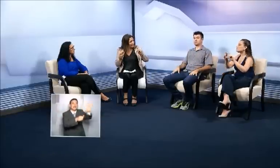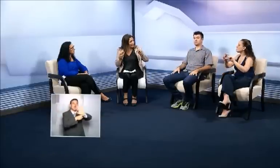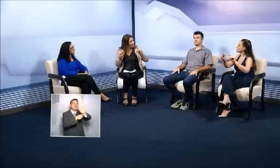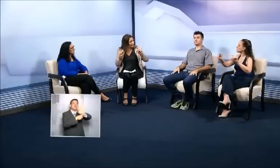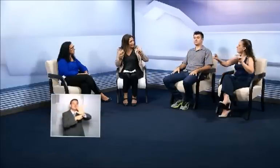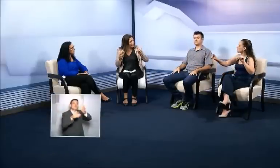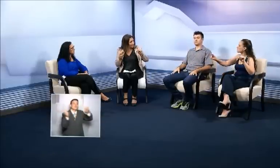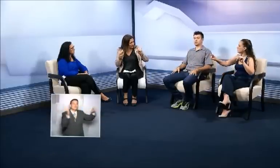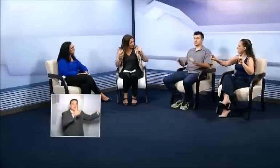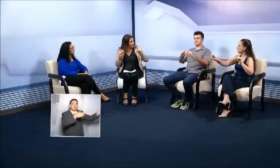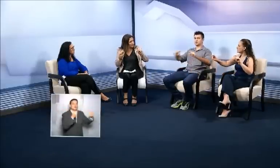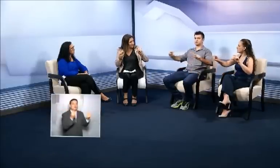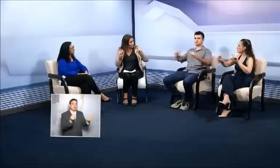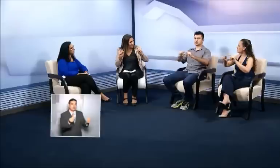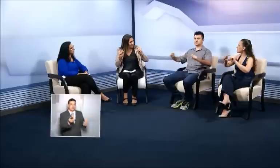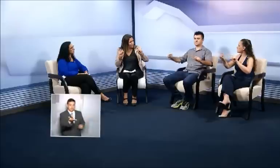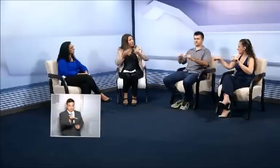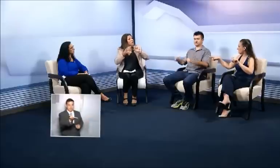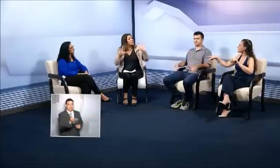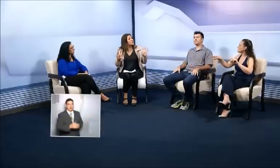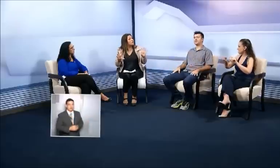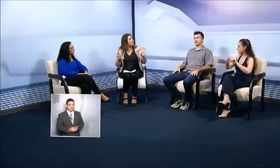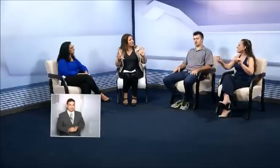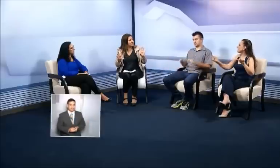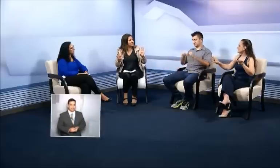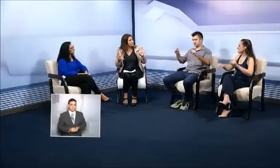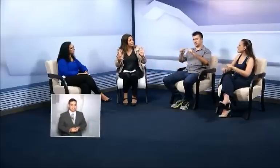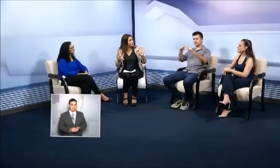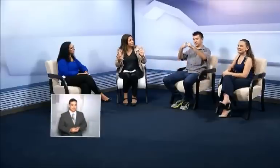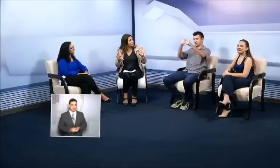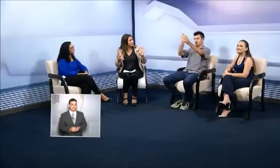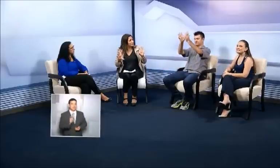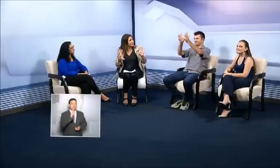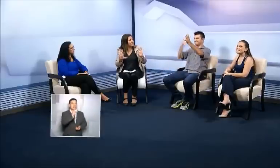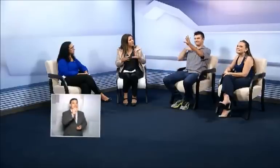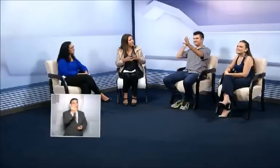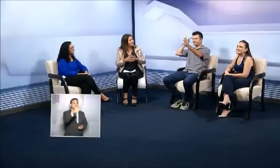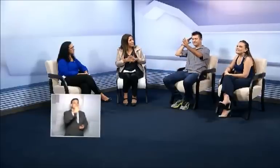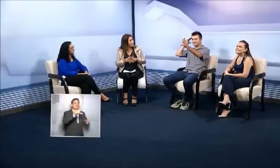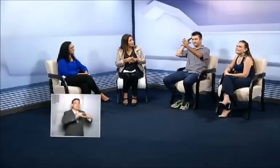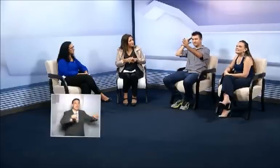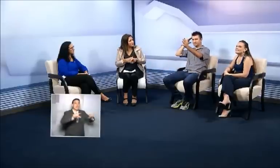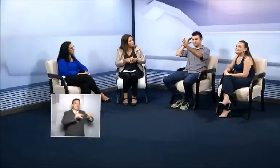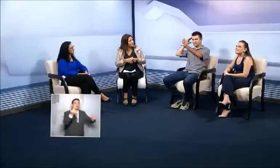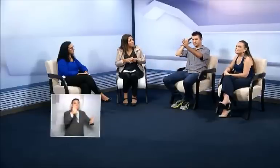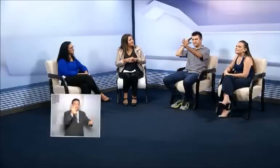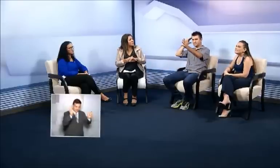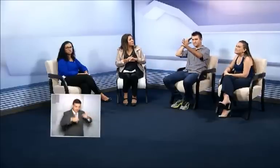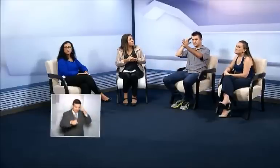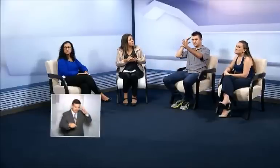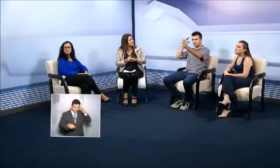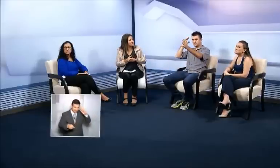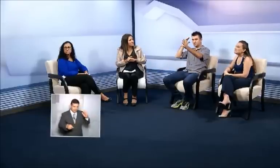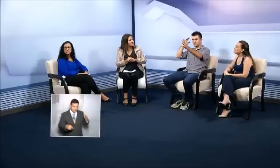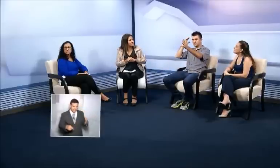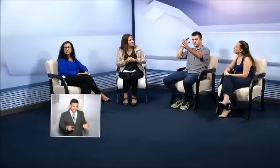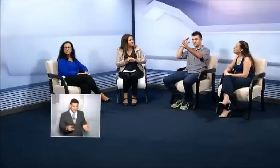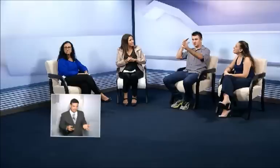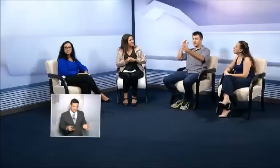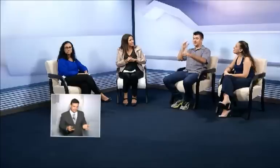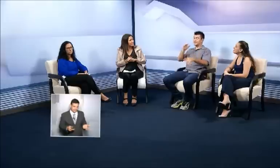têm a legenda embaixo, né? Então, a legenda... E quando não tem? Ele consegue. Mesmo, né? E quando não tem? Eles deduzem?